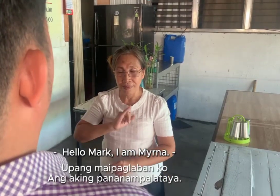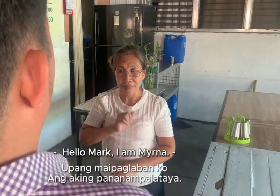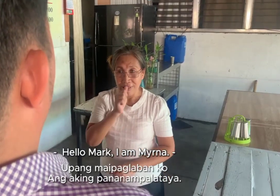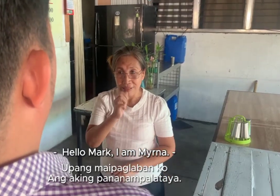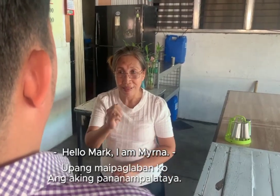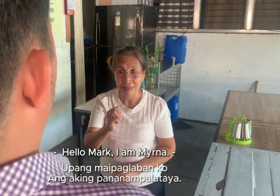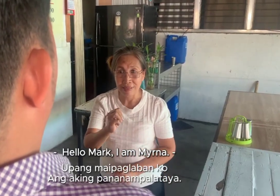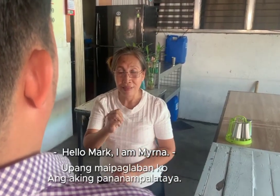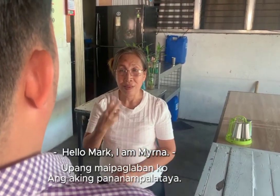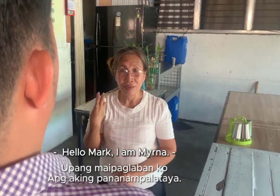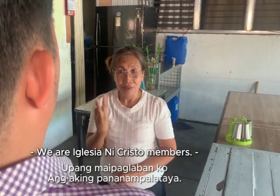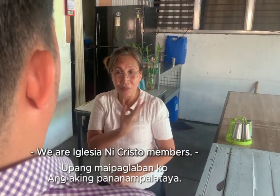pananampalataya.